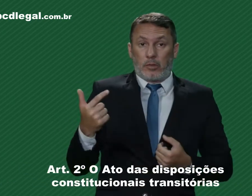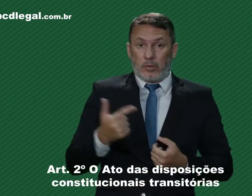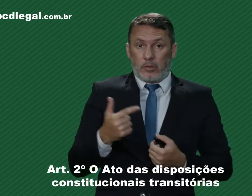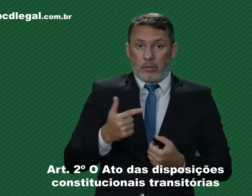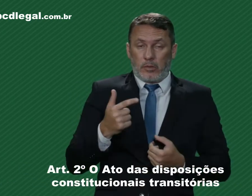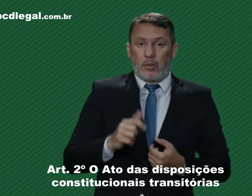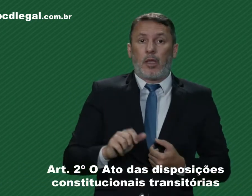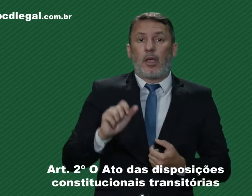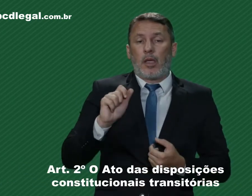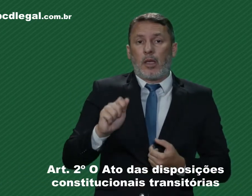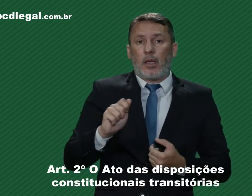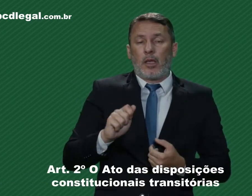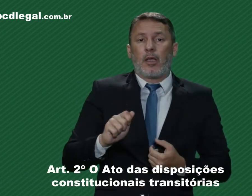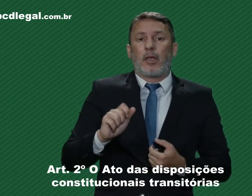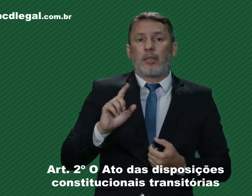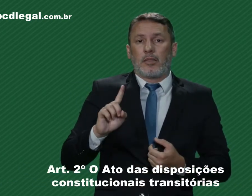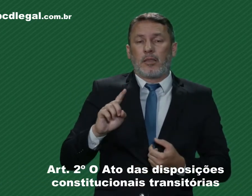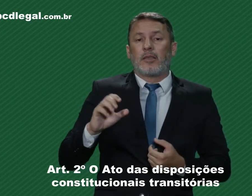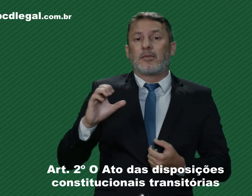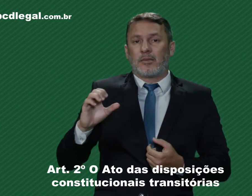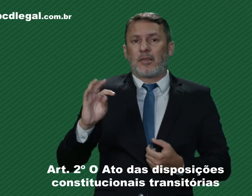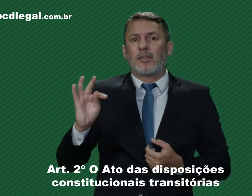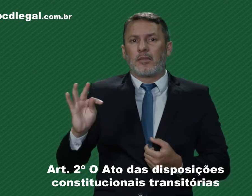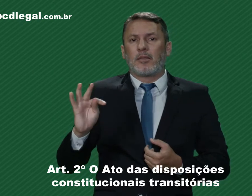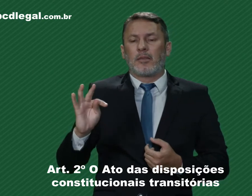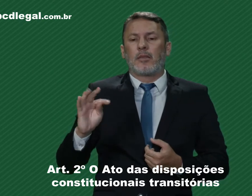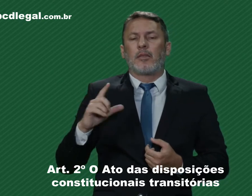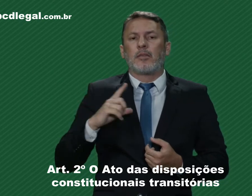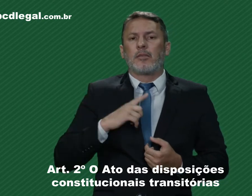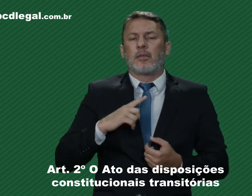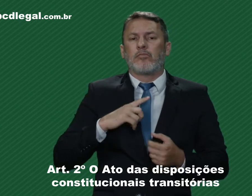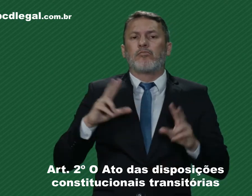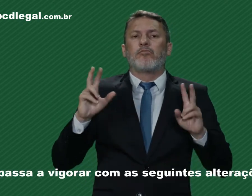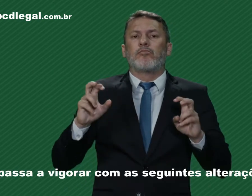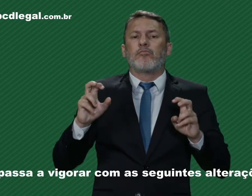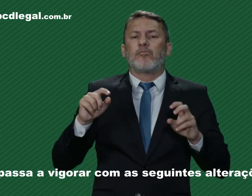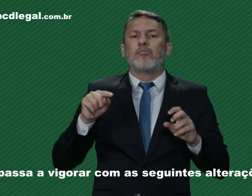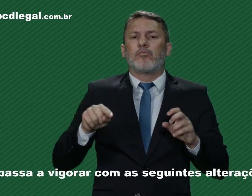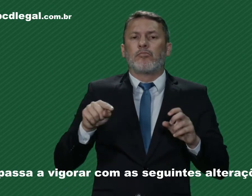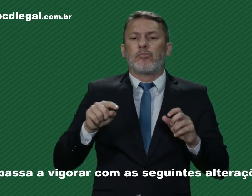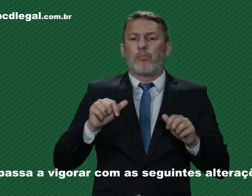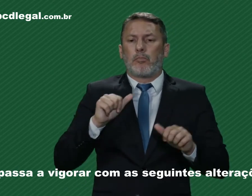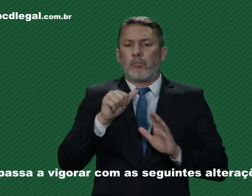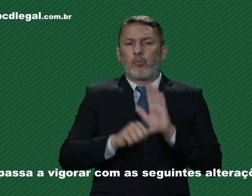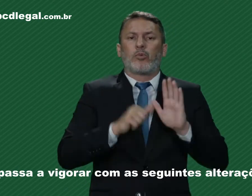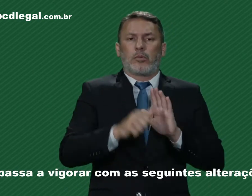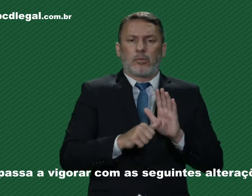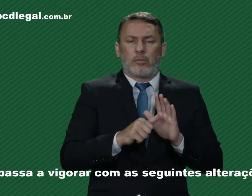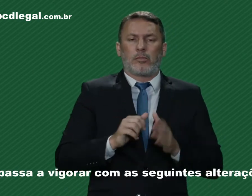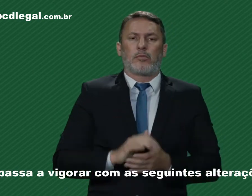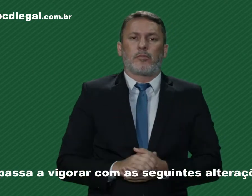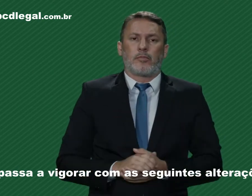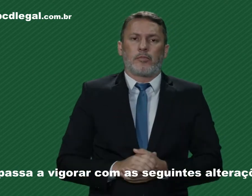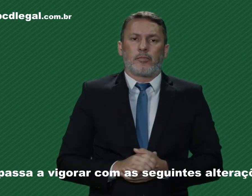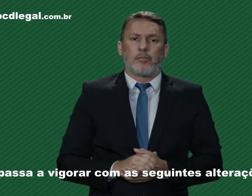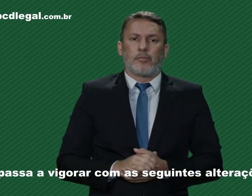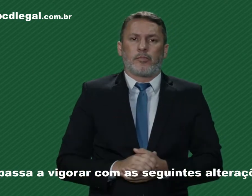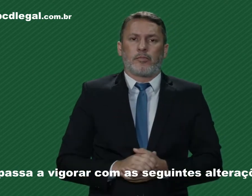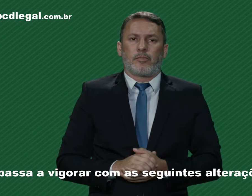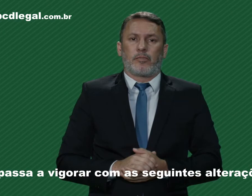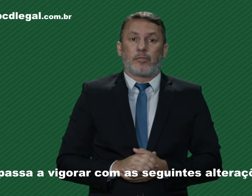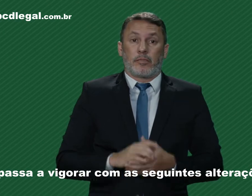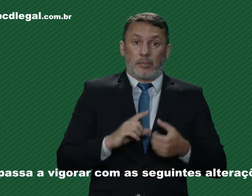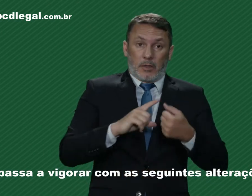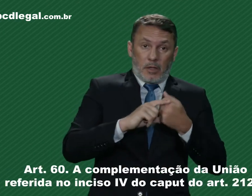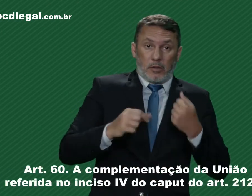Artigo 2º. O ato das disposições constitucionais transitórias passa a vigorar com as seguintes